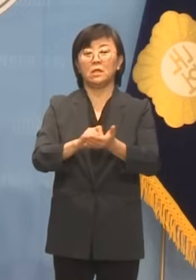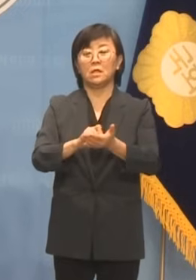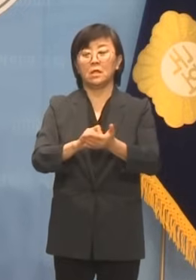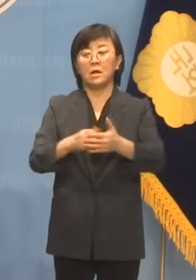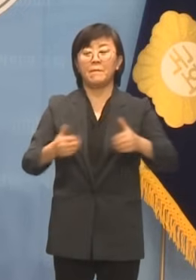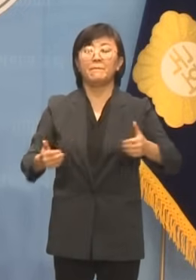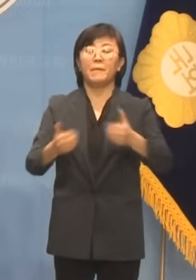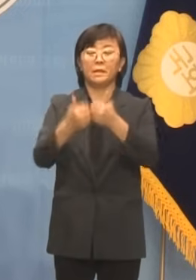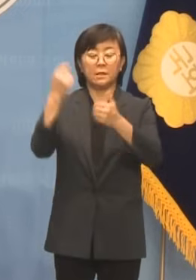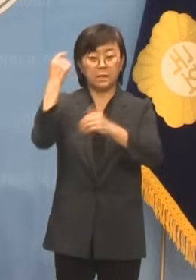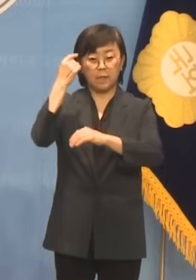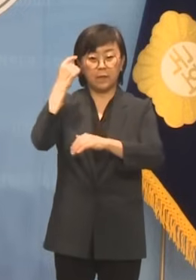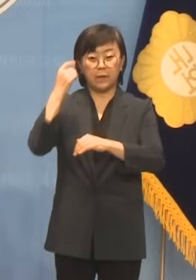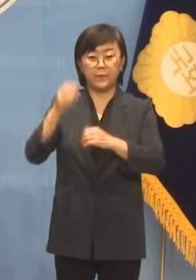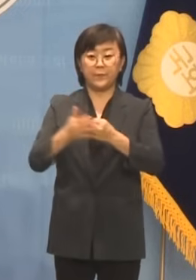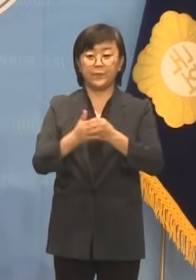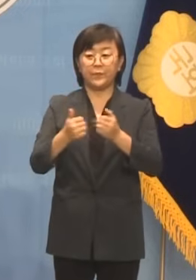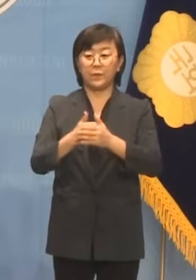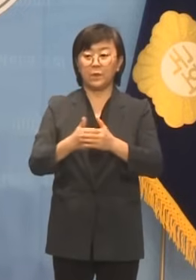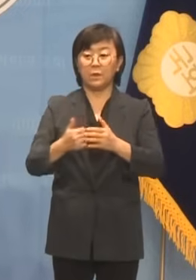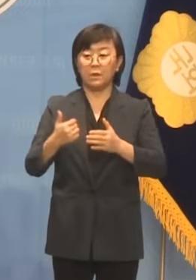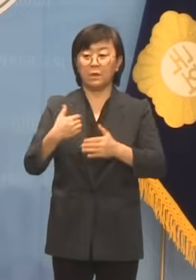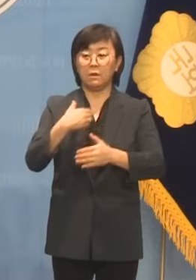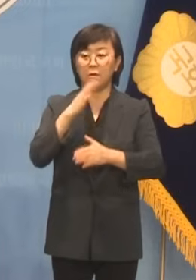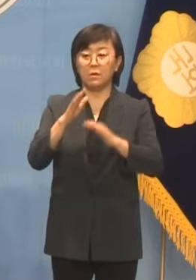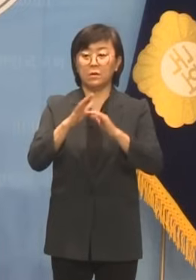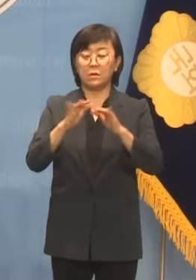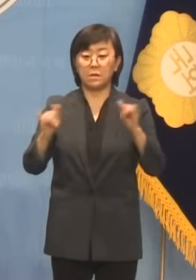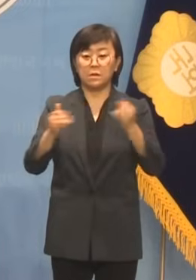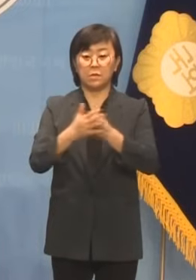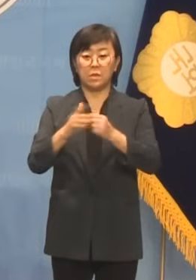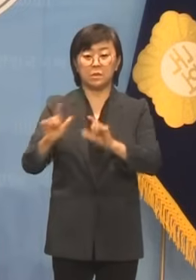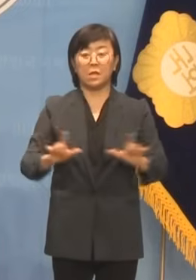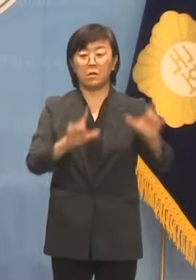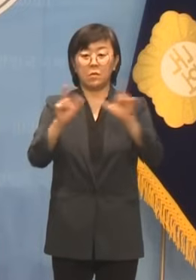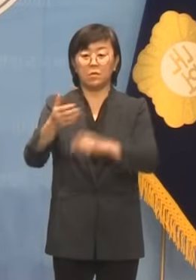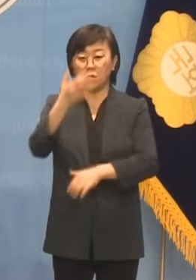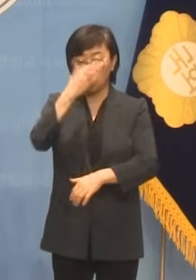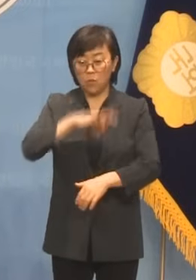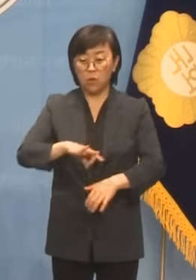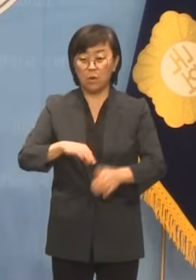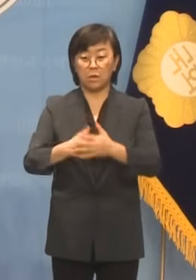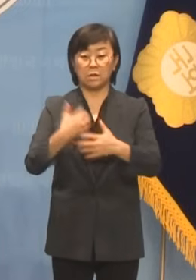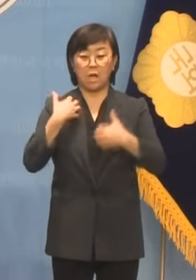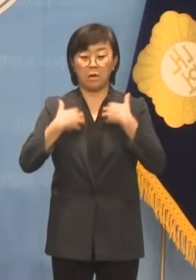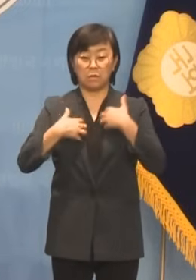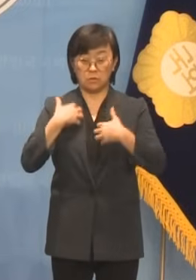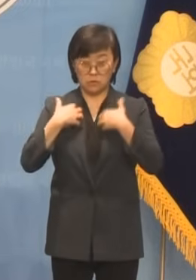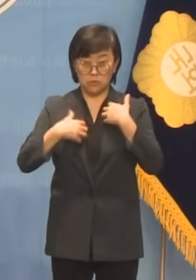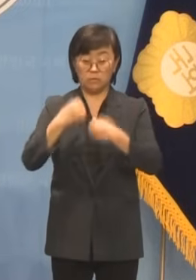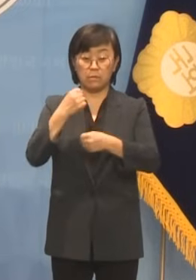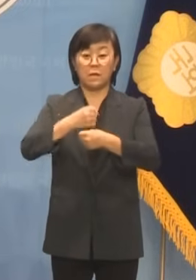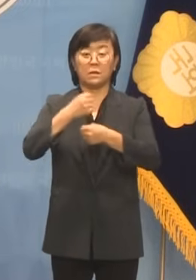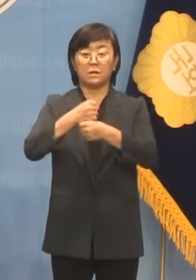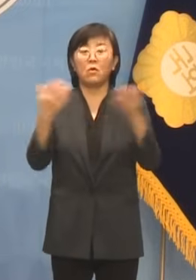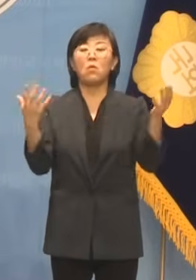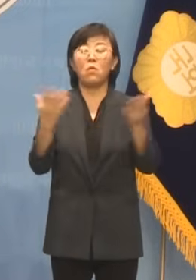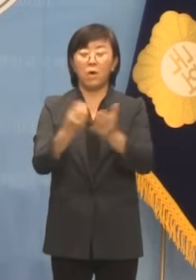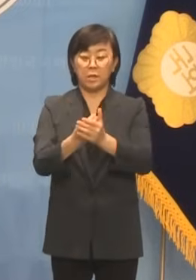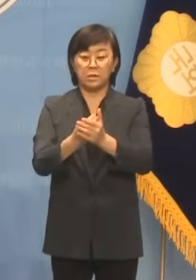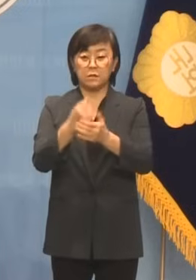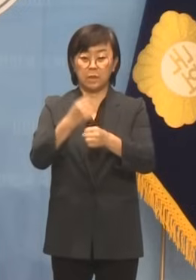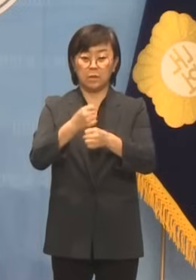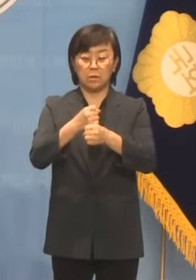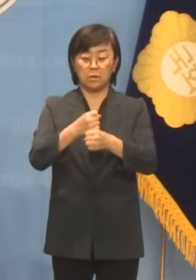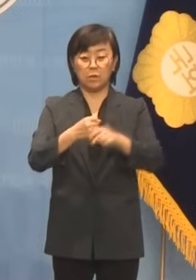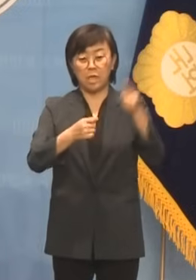맞서 나갈 생각입니다. 어르신들의 삶을 보람과 낙으로 채울 수 있는 시니어 하우징을 전면적으로 제한하고